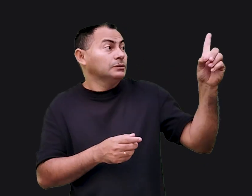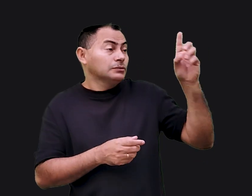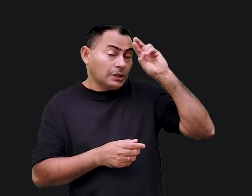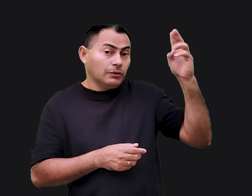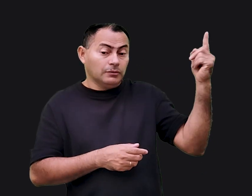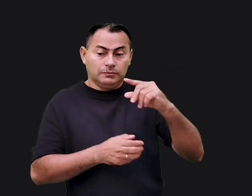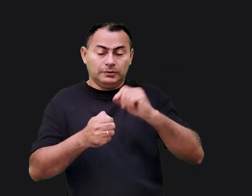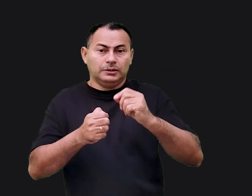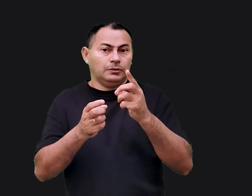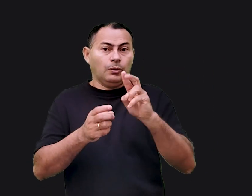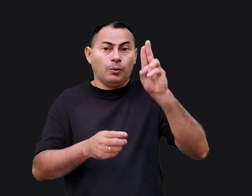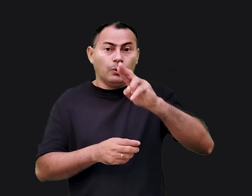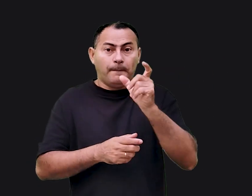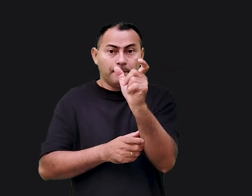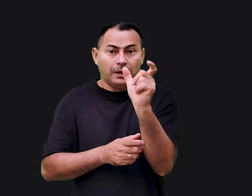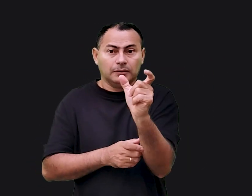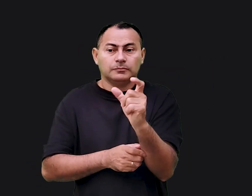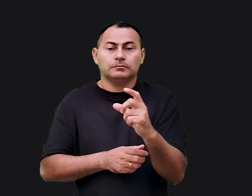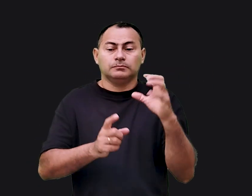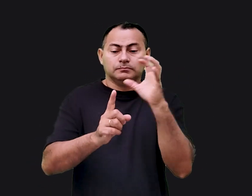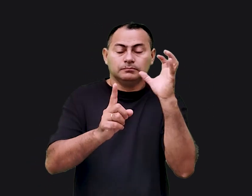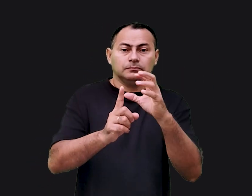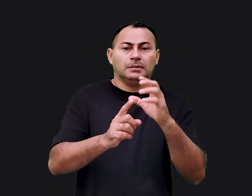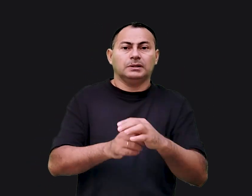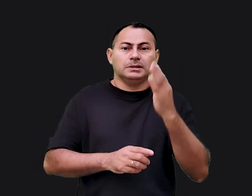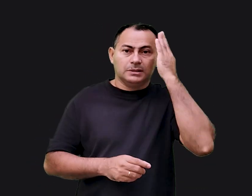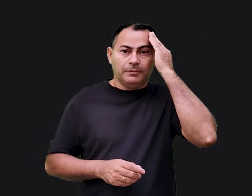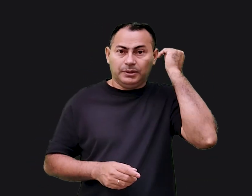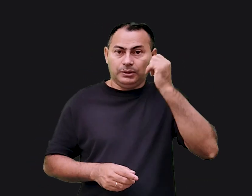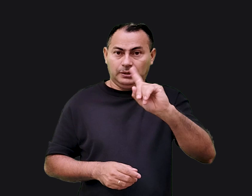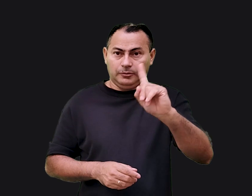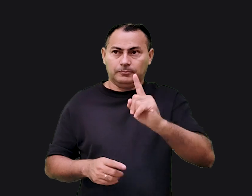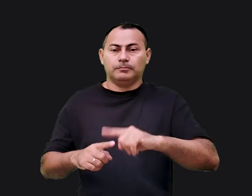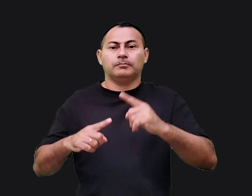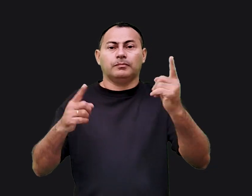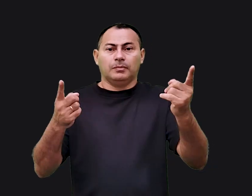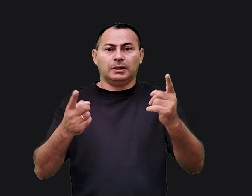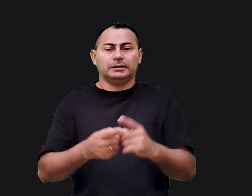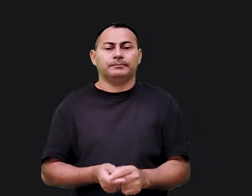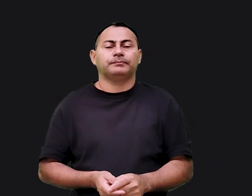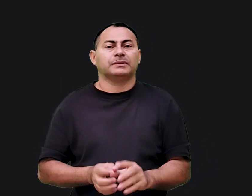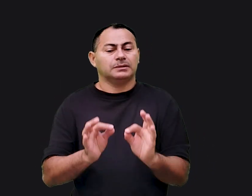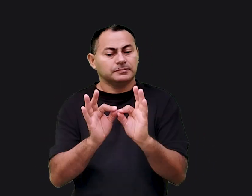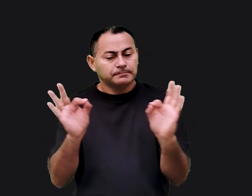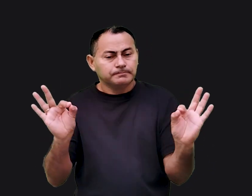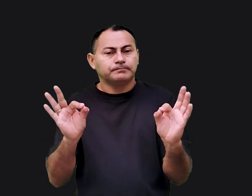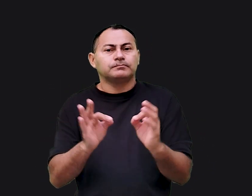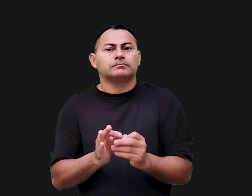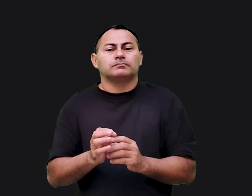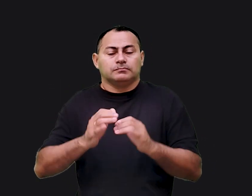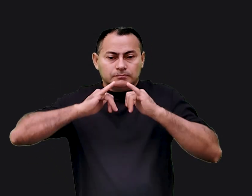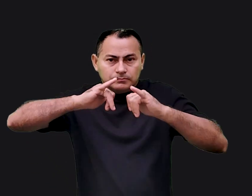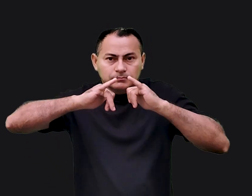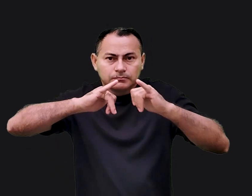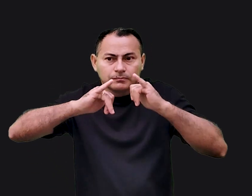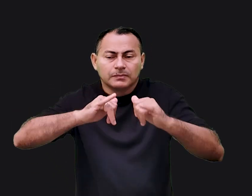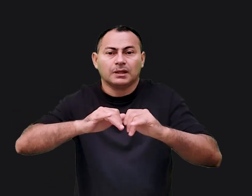ele não fizesse uso das palavras persuasivas e sabedoria mas que simplesmente proclamasse e